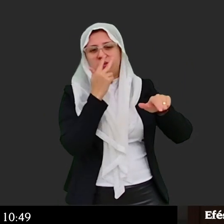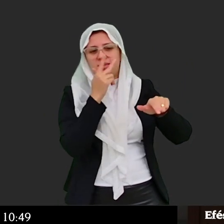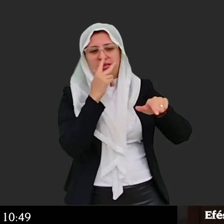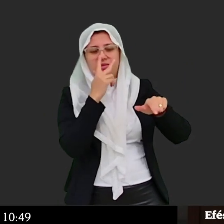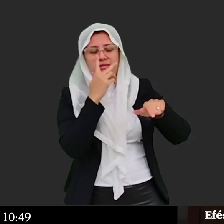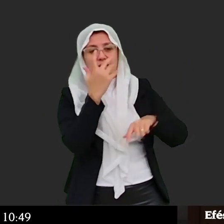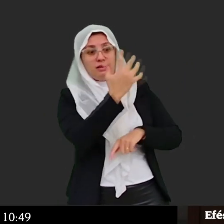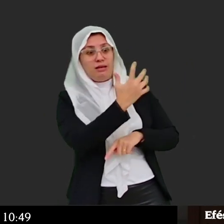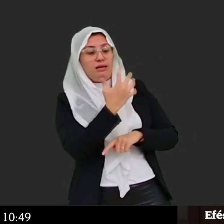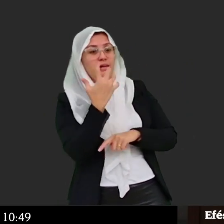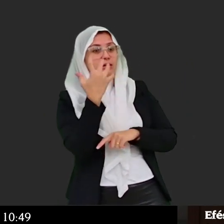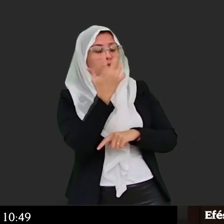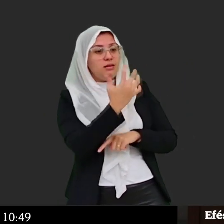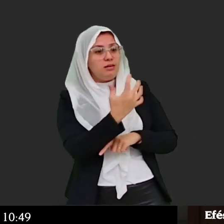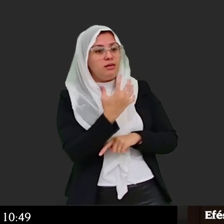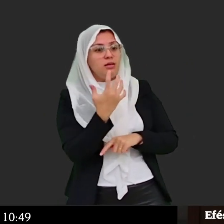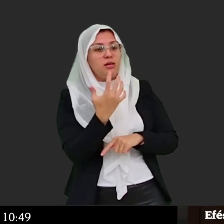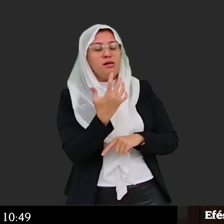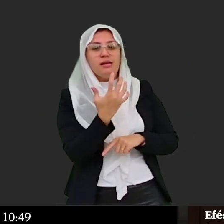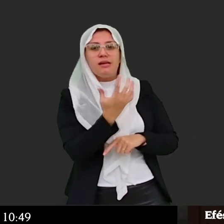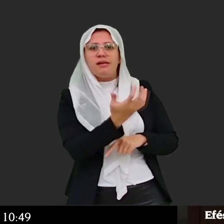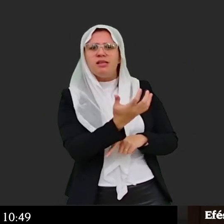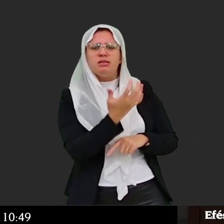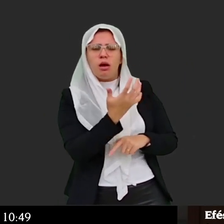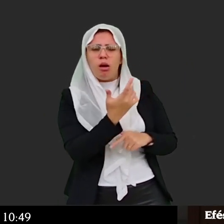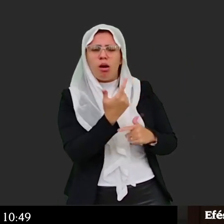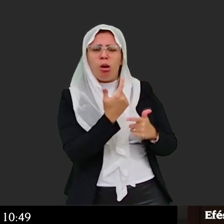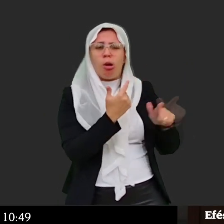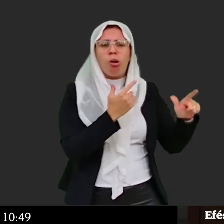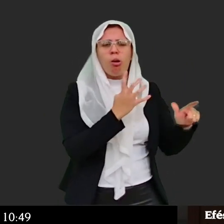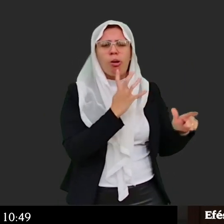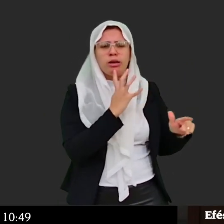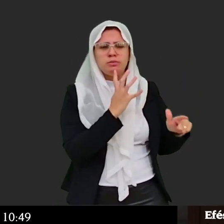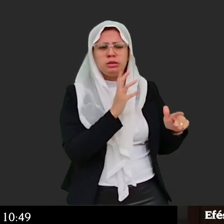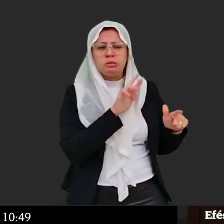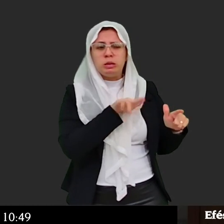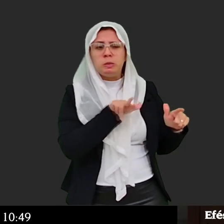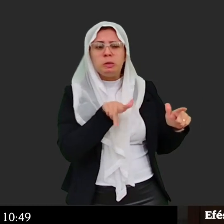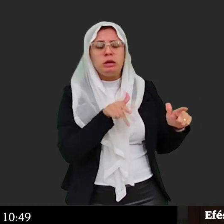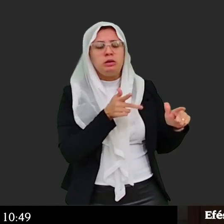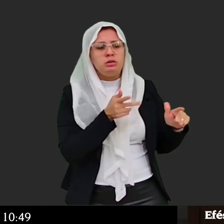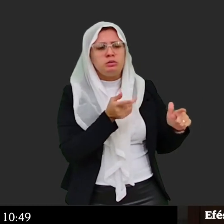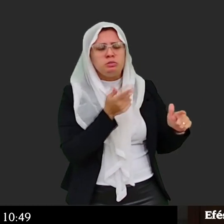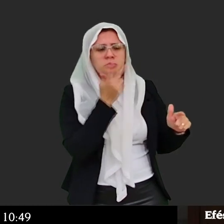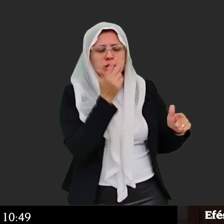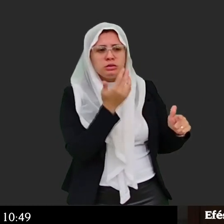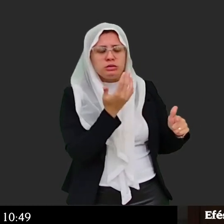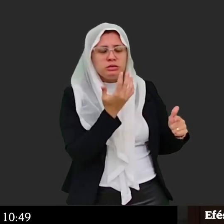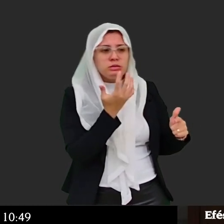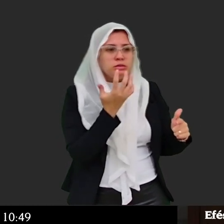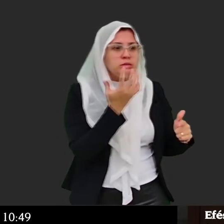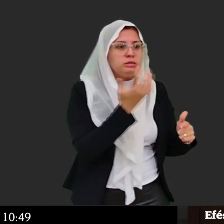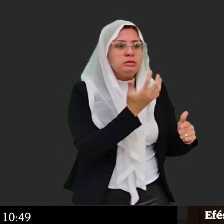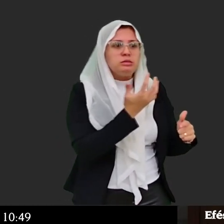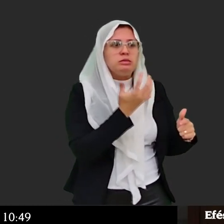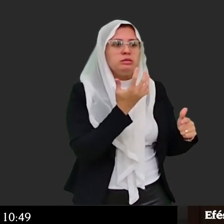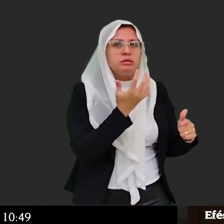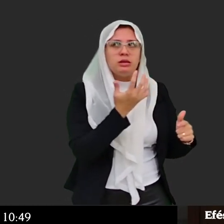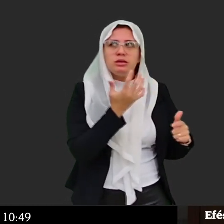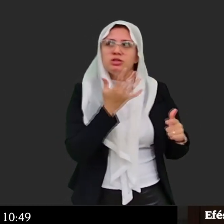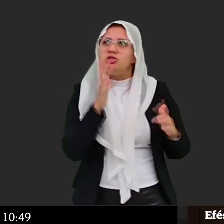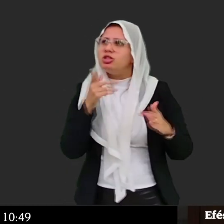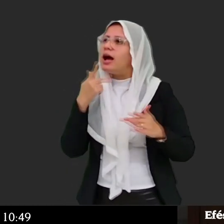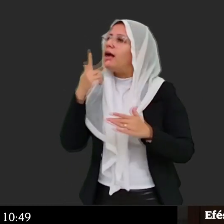que trazem conhecimentos estranhos àqueles que estão se aperfeiçoando nesta